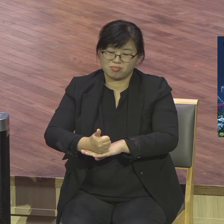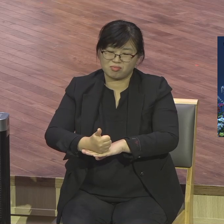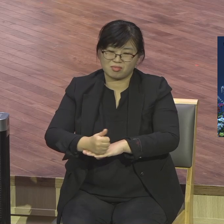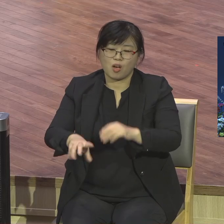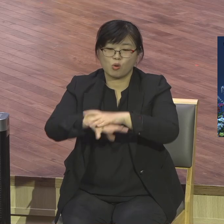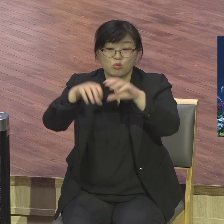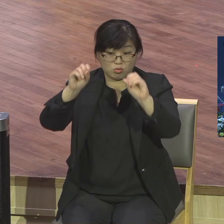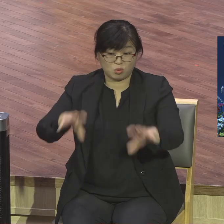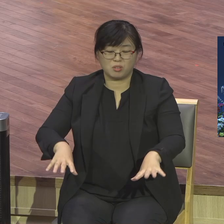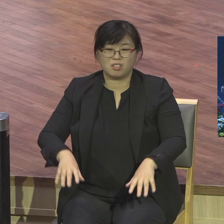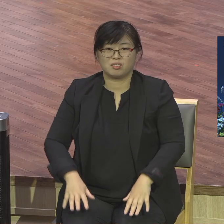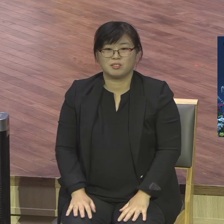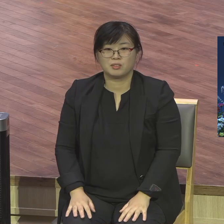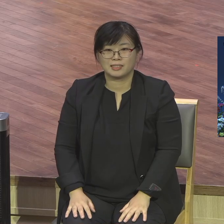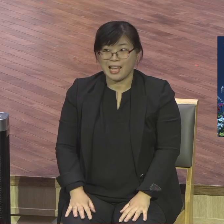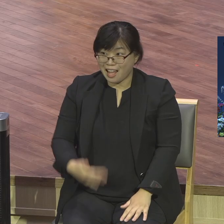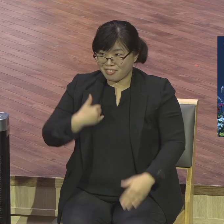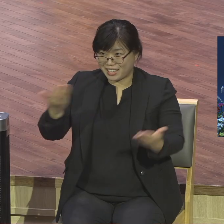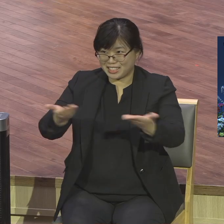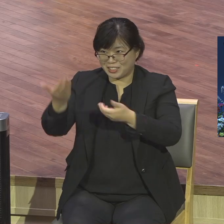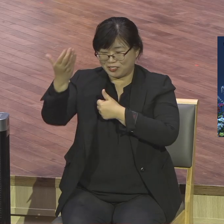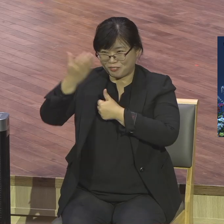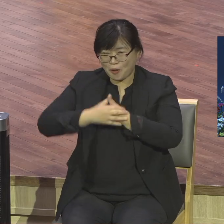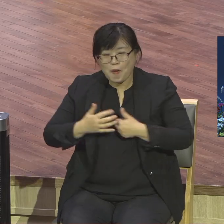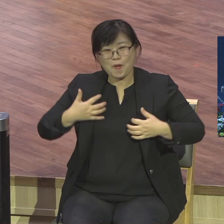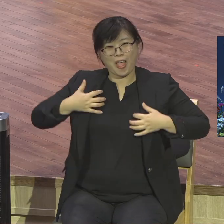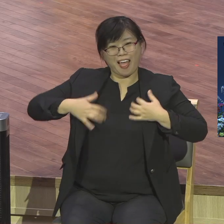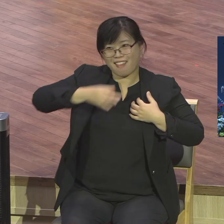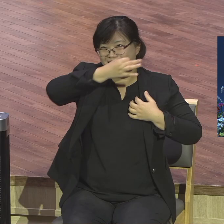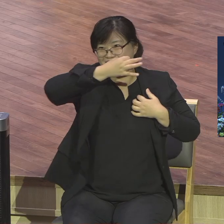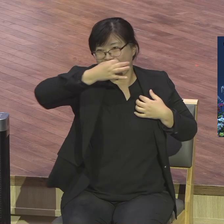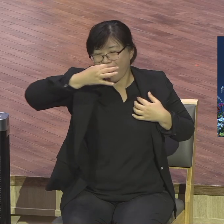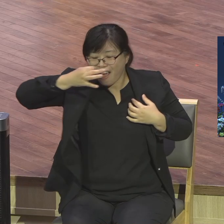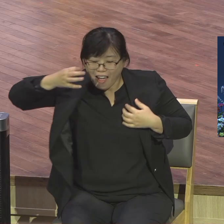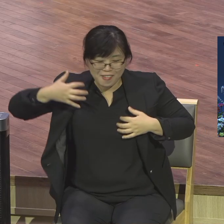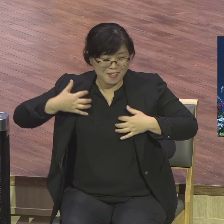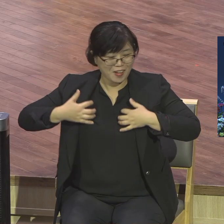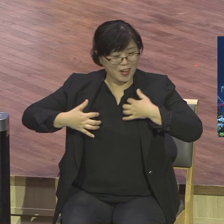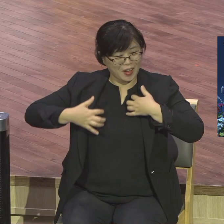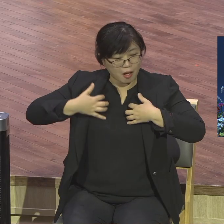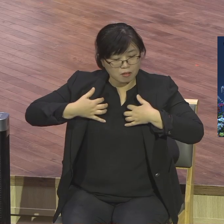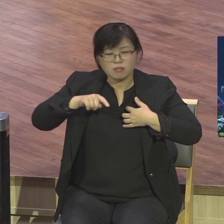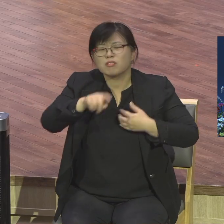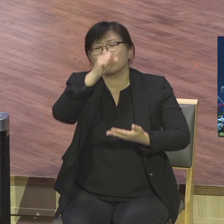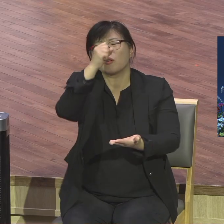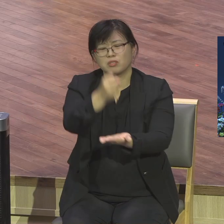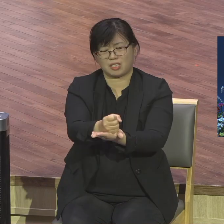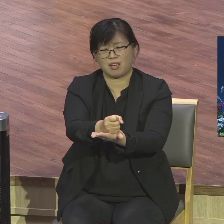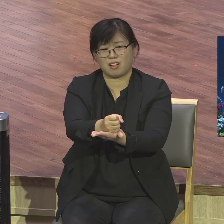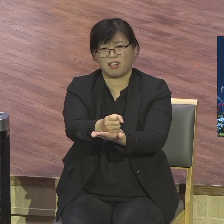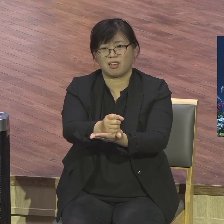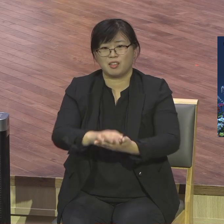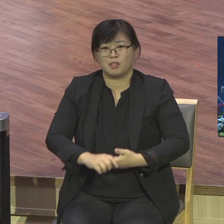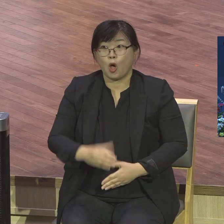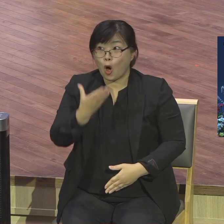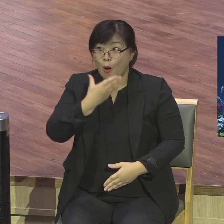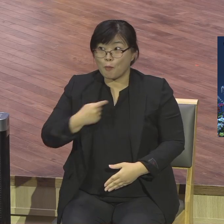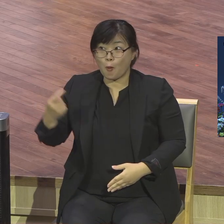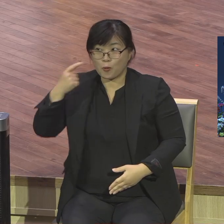감사하다. 너무 신난다. 너무 즐겁다. 이게 돼야 돼요. 이게 정상적 복음 안에서